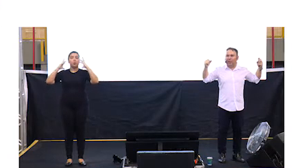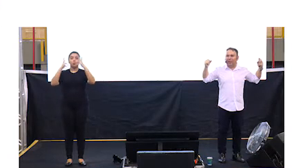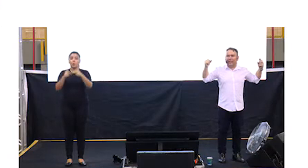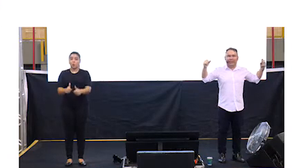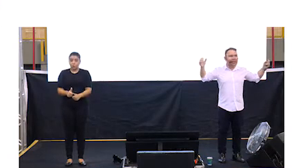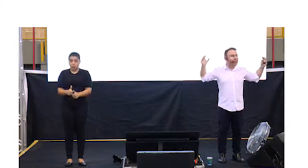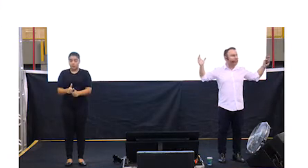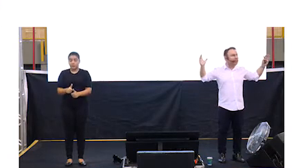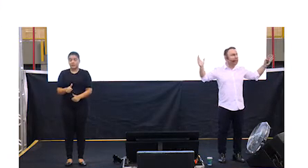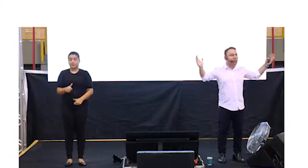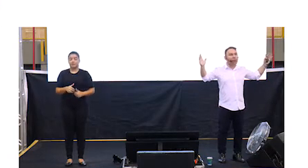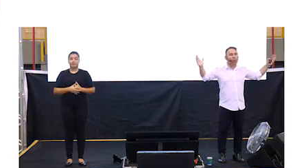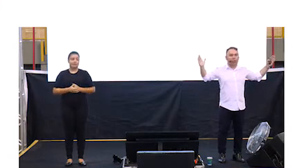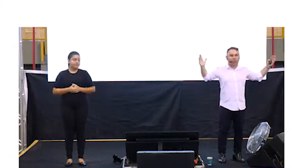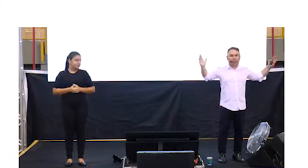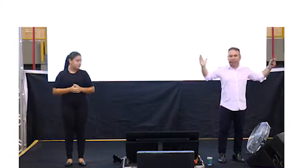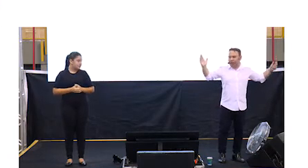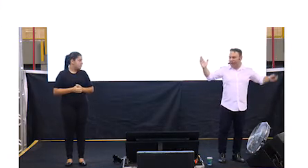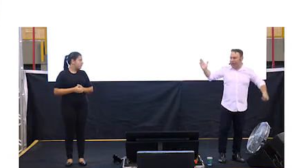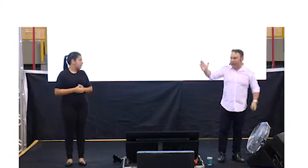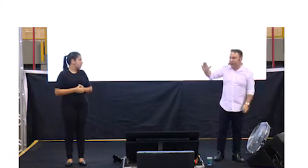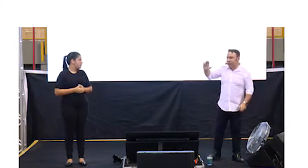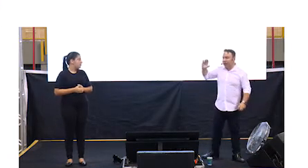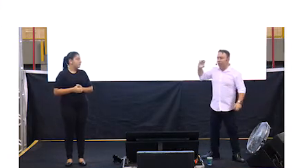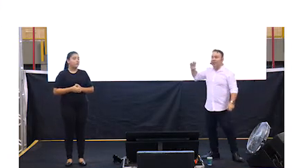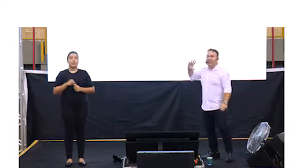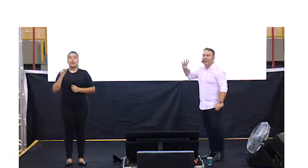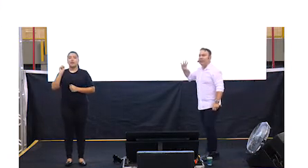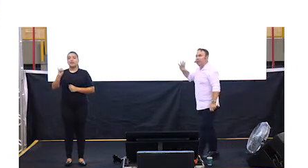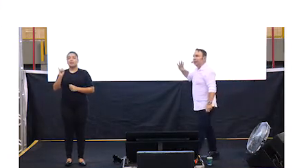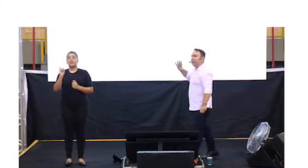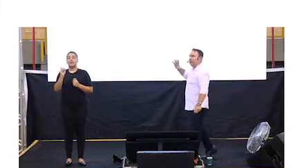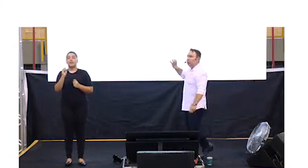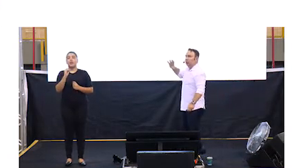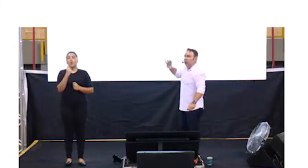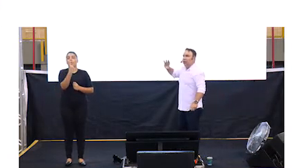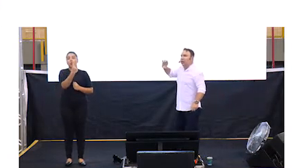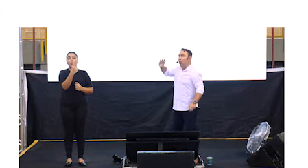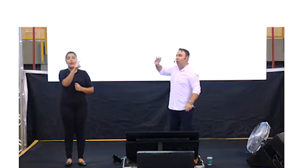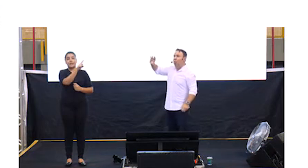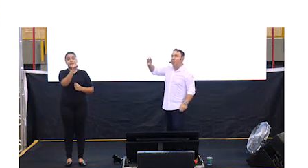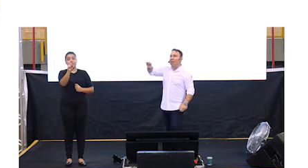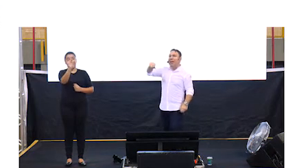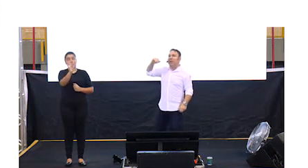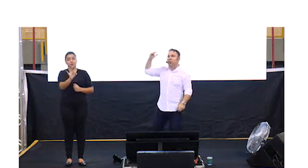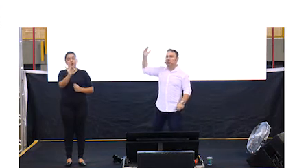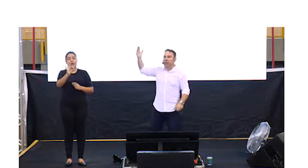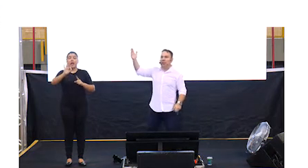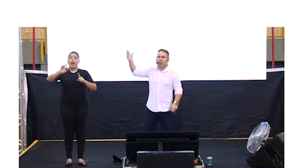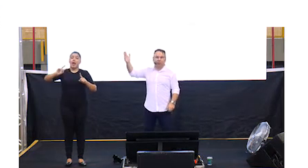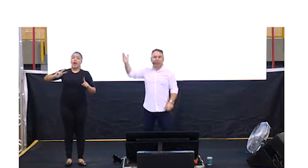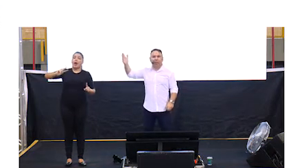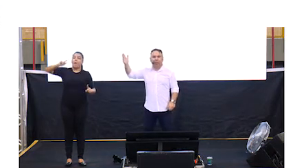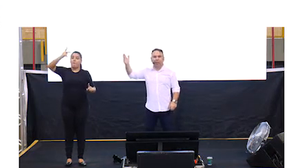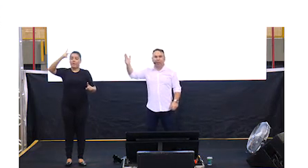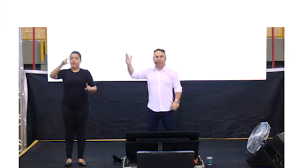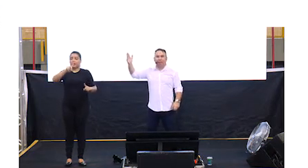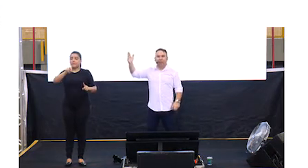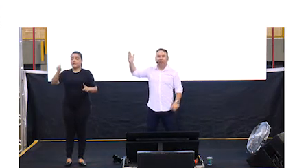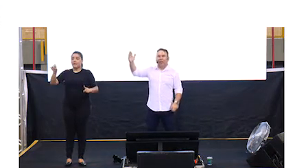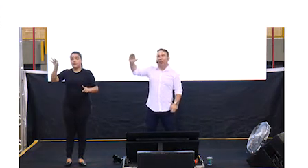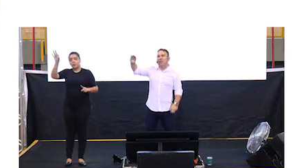bom? 100% é o todo. Se uma coisa é 100% e eu aumento